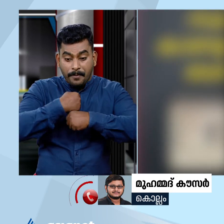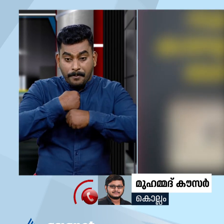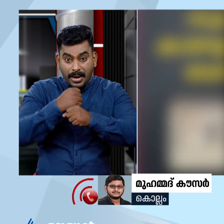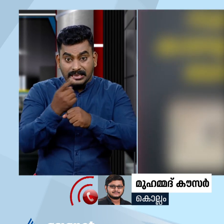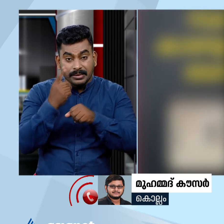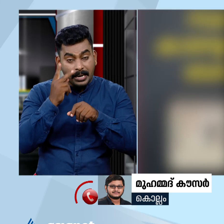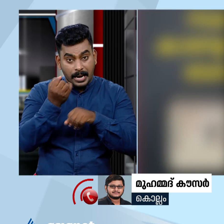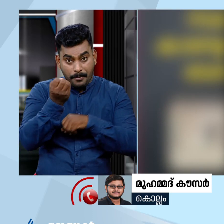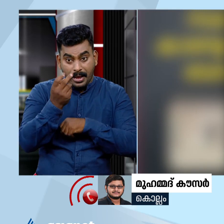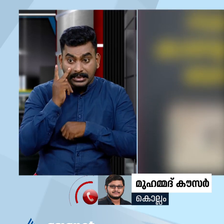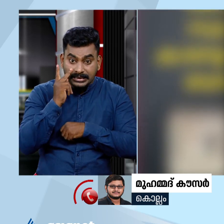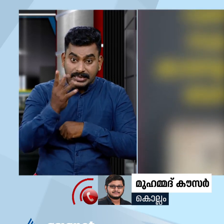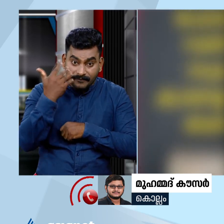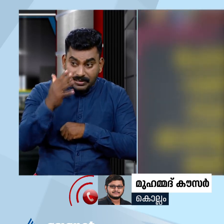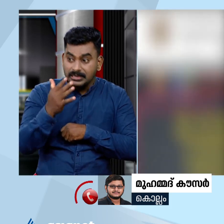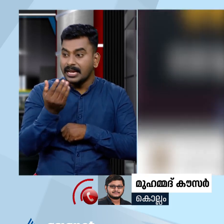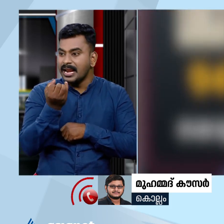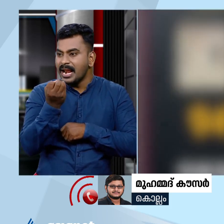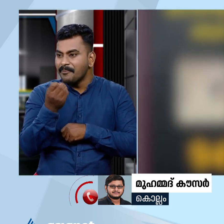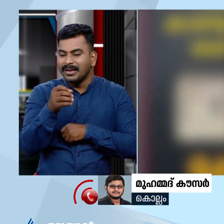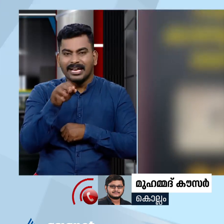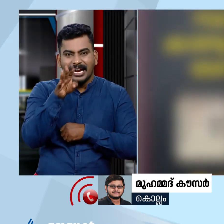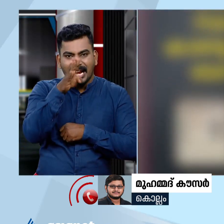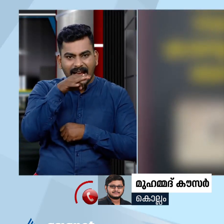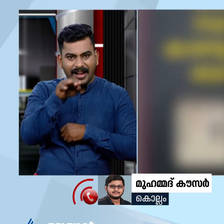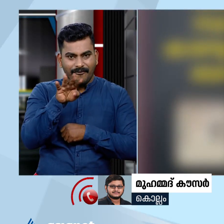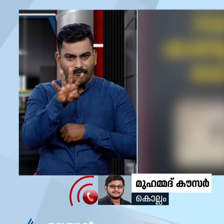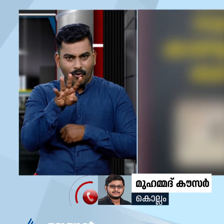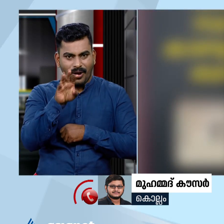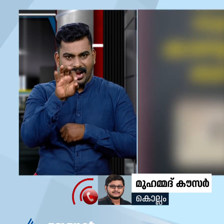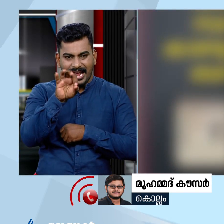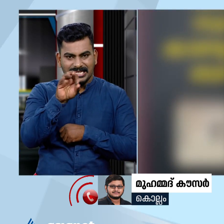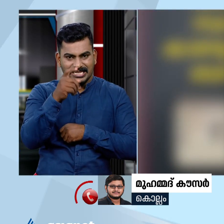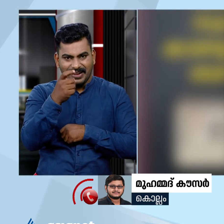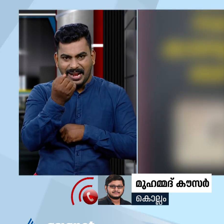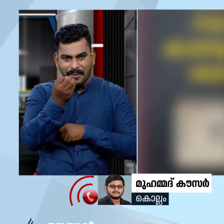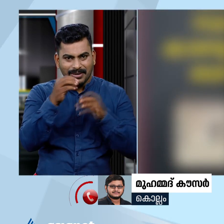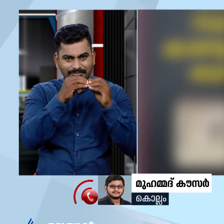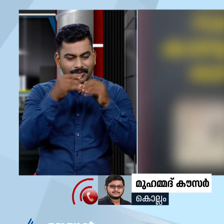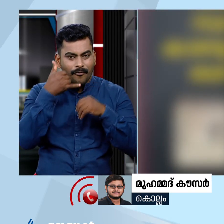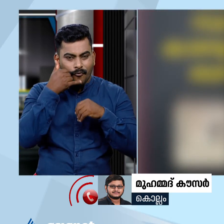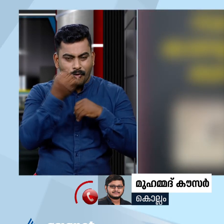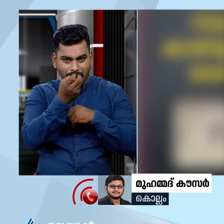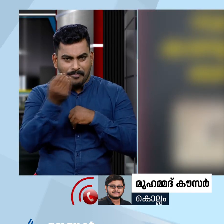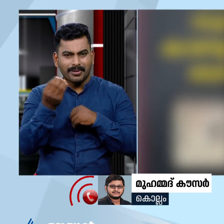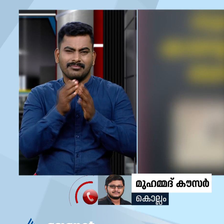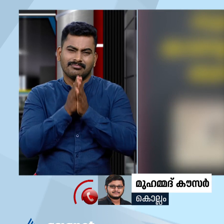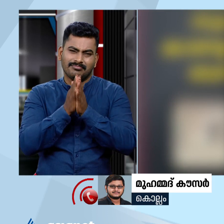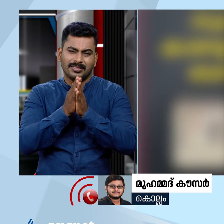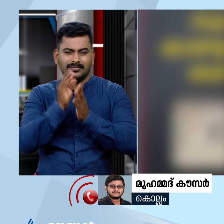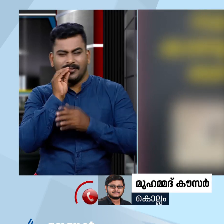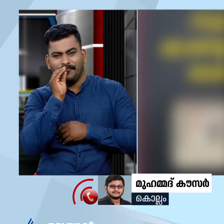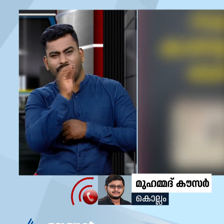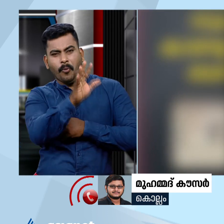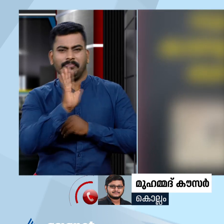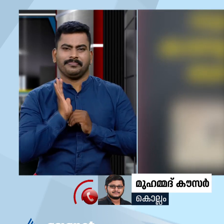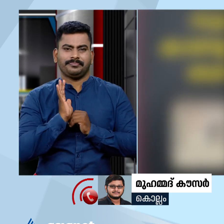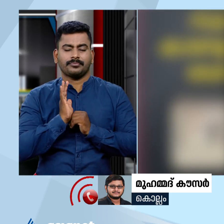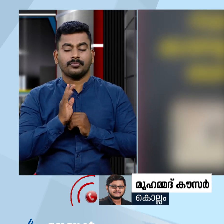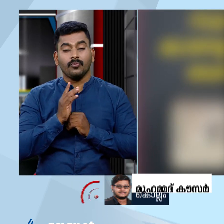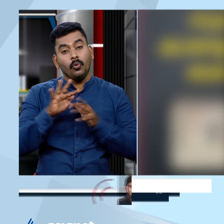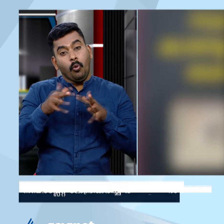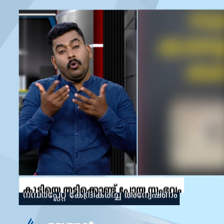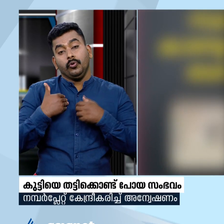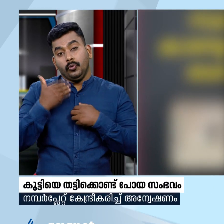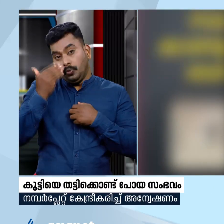9497980211 എന്ന നമ്പറിൽ ബന്ധപ്പെടുക. പോലീസിന്റെ നമ്പറാണ്. പോലീസിന് ഇത് സംബന്ധിച്ചുള്ള വിവരം ജനങ്ങൾ നൽകണമെന്നാണ് അവർ പറയുന്നത്. ഈ കാണുന്ന